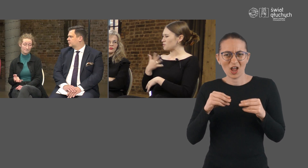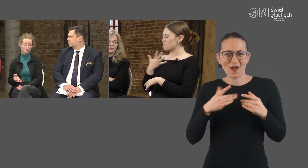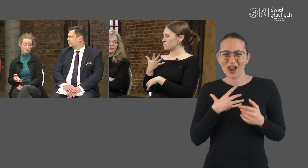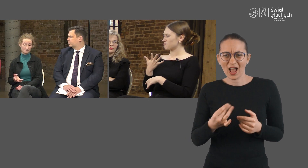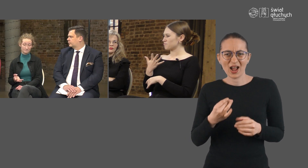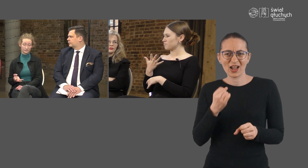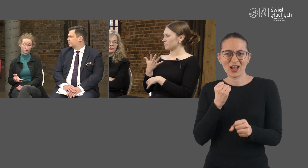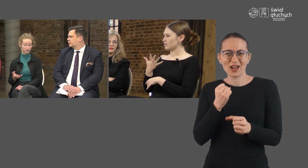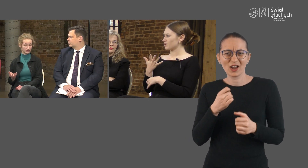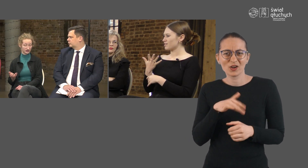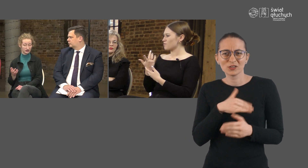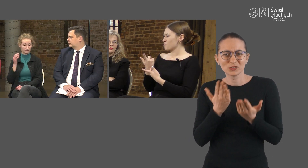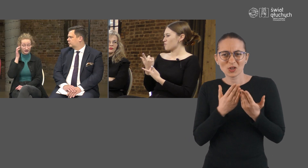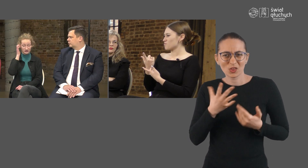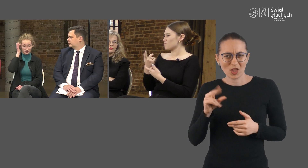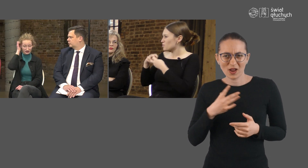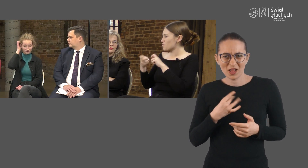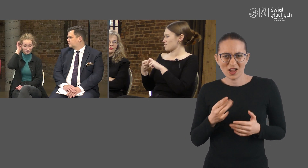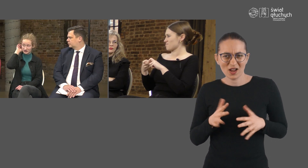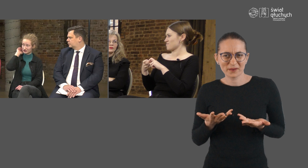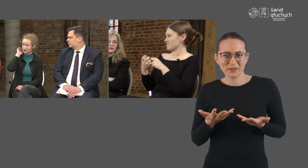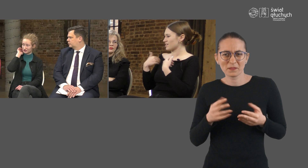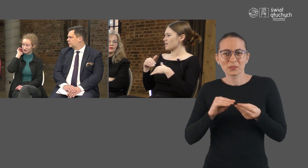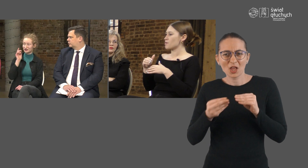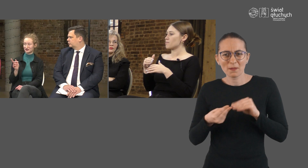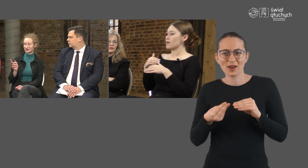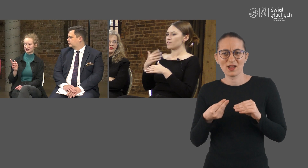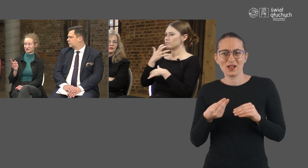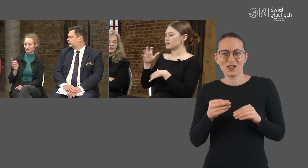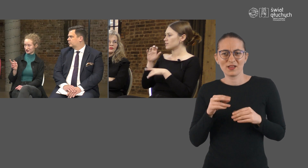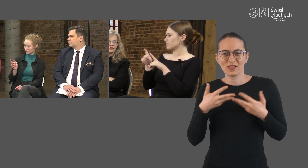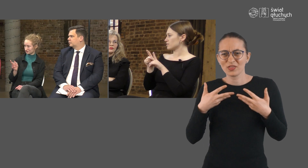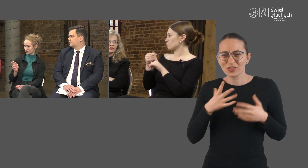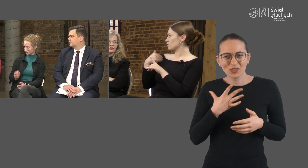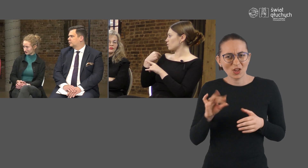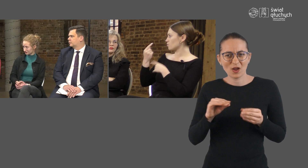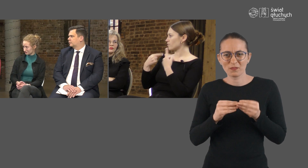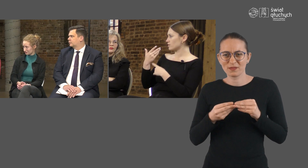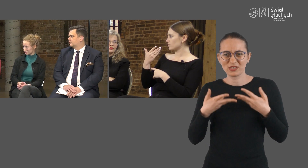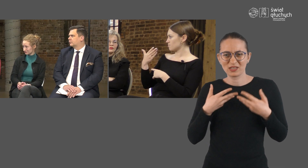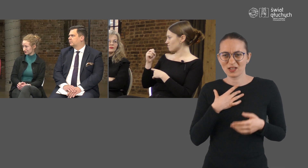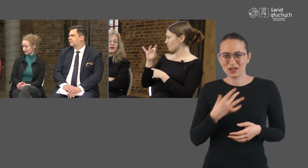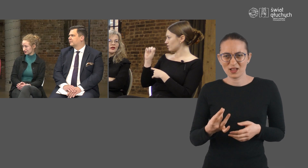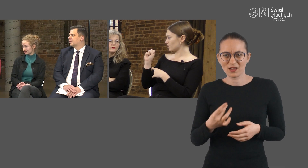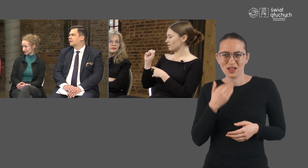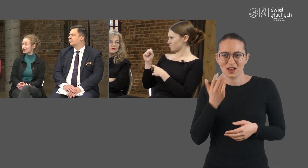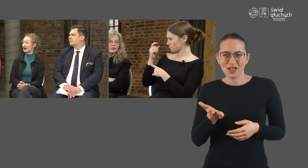takie kłopotliwe. I faktycznie, tak jak wcześniej wspomniałaś, Magda, dobrze